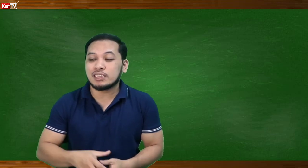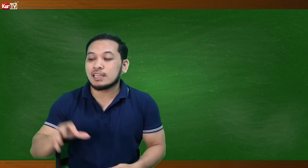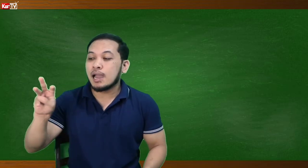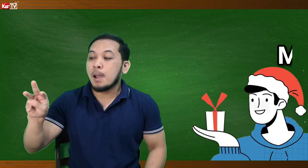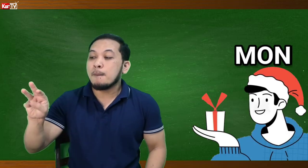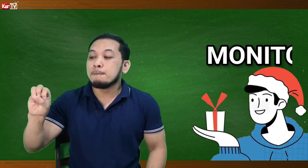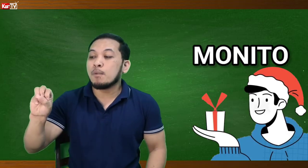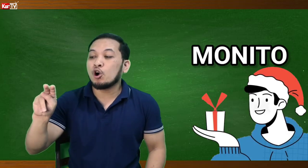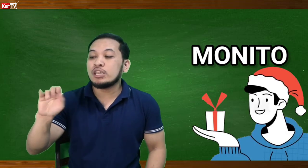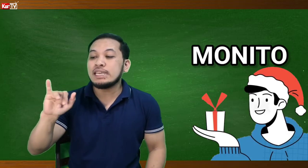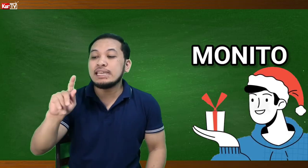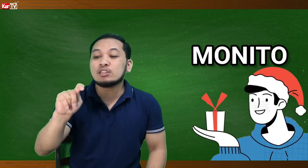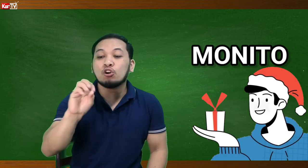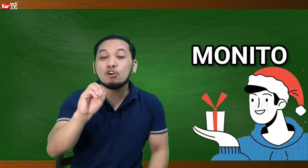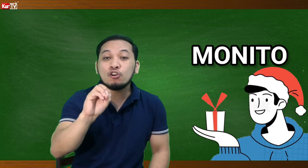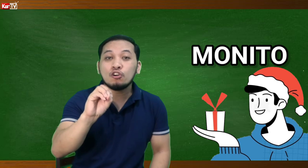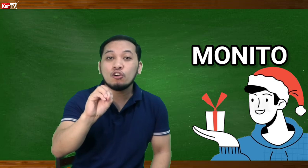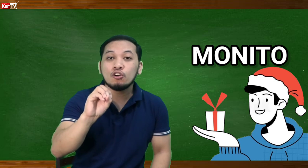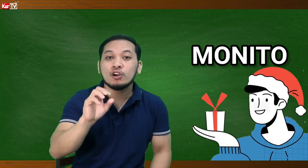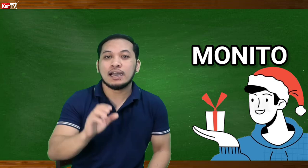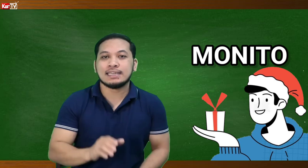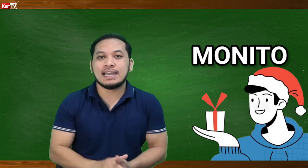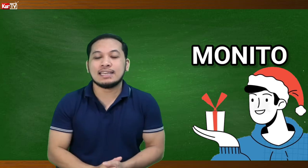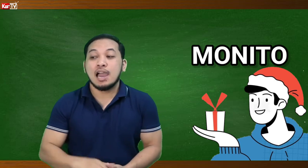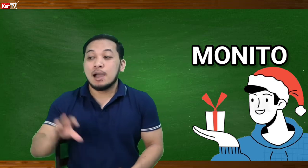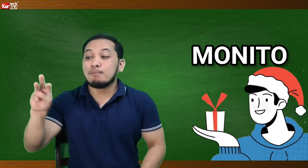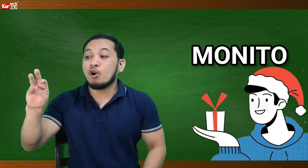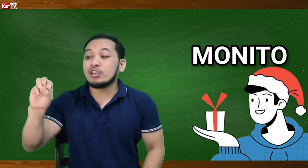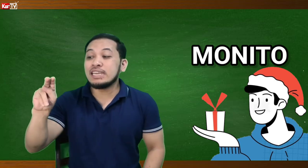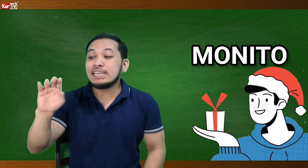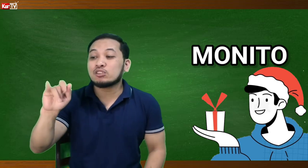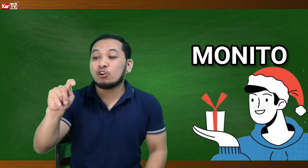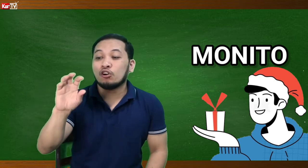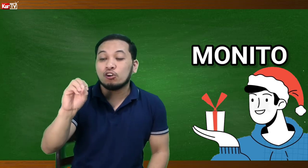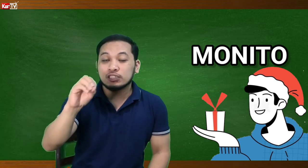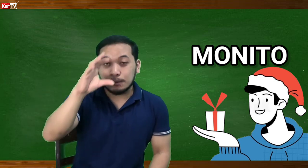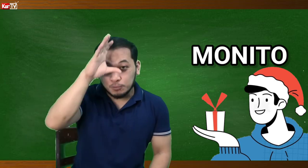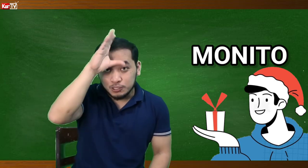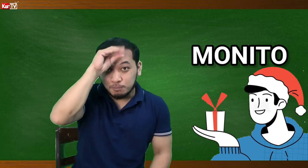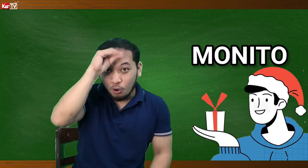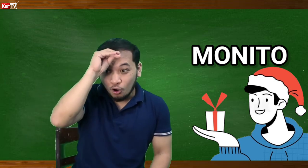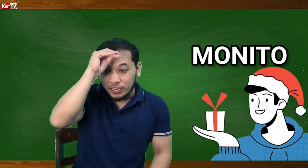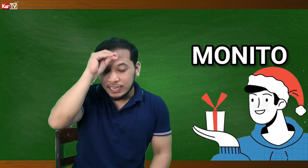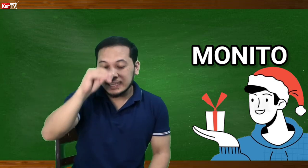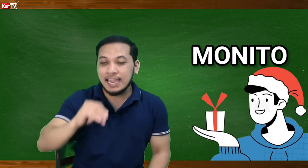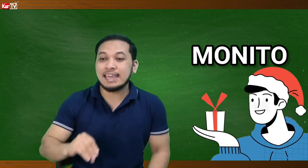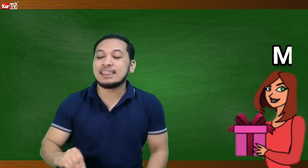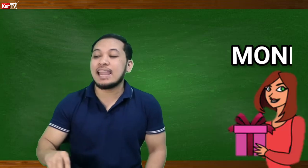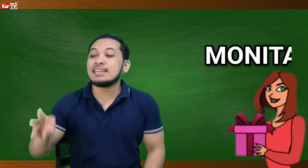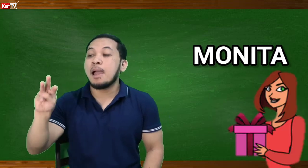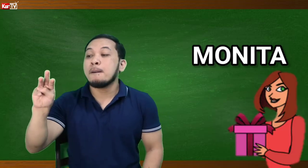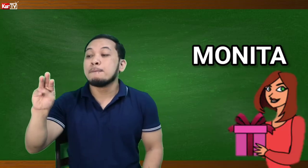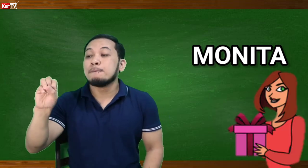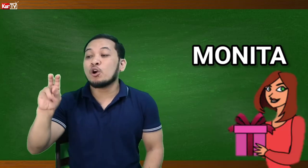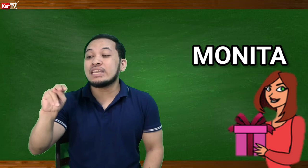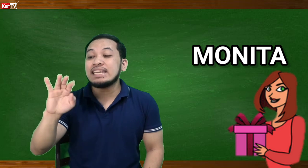monito-monita. Monito. Ayan. Monito. Tapos, boy. And then,